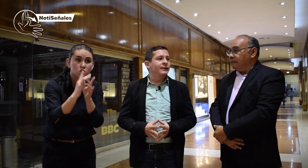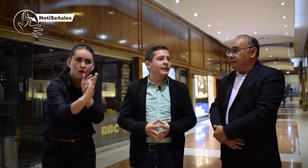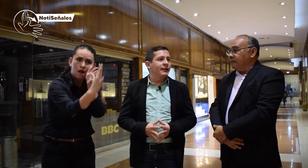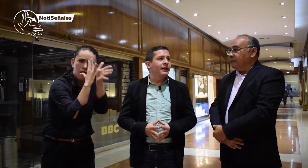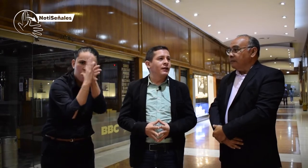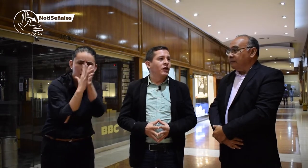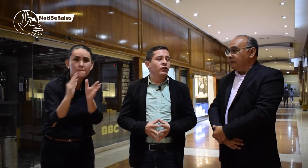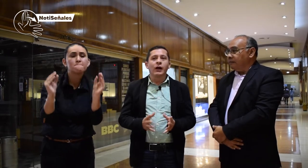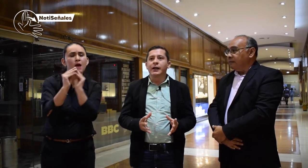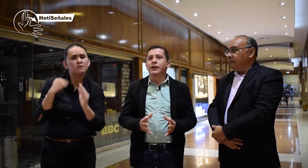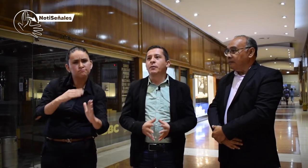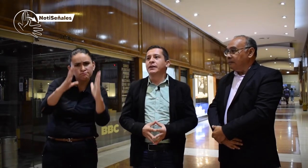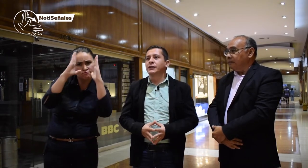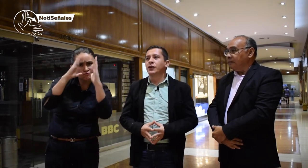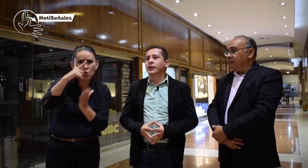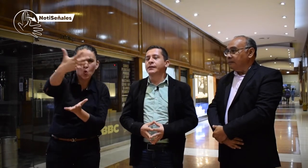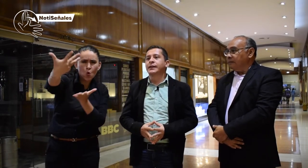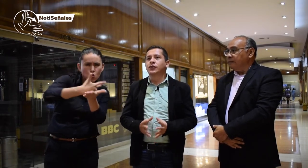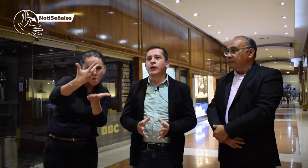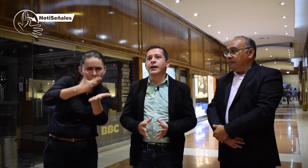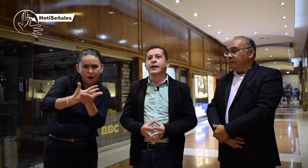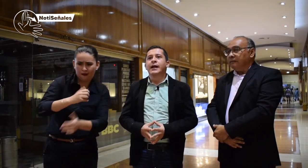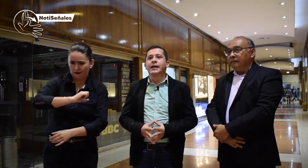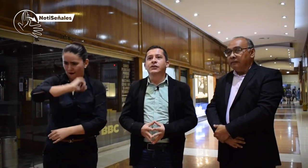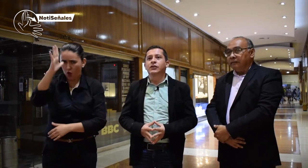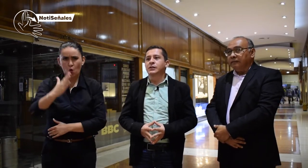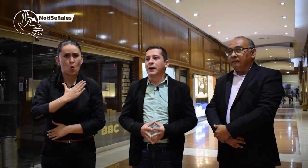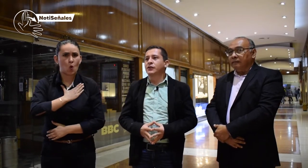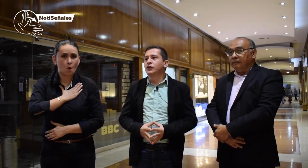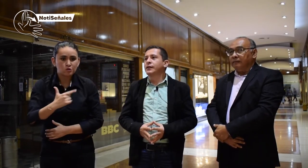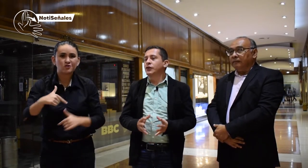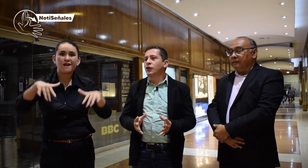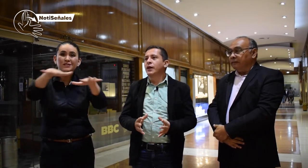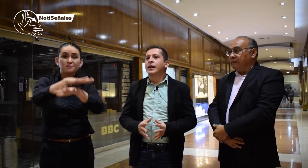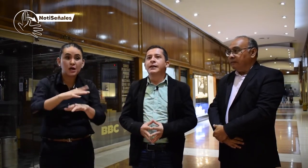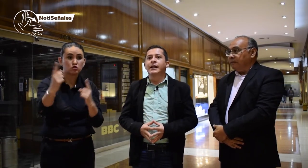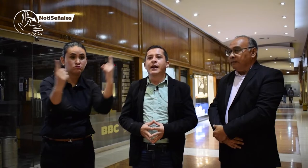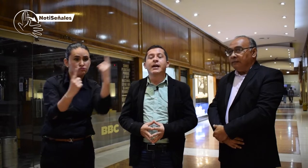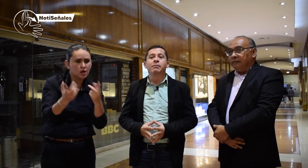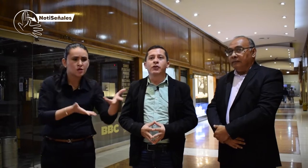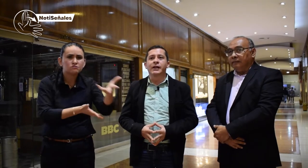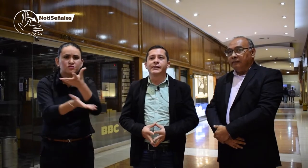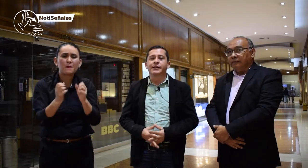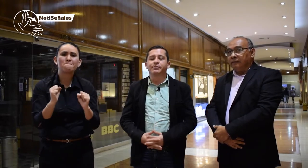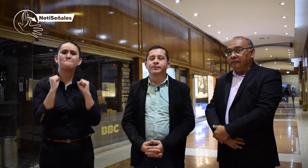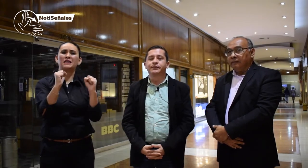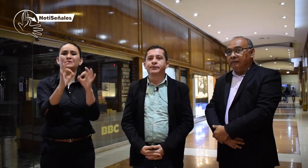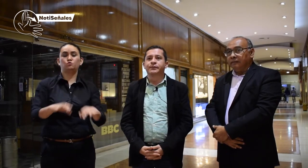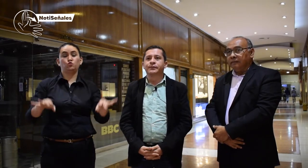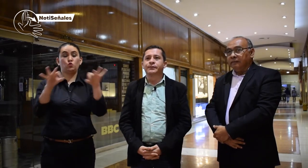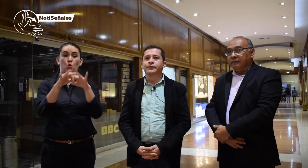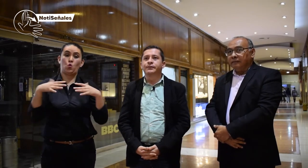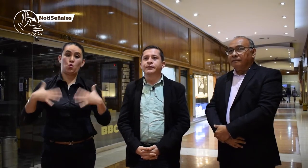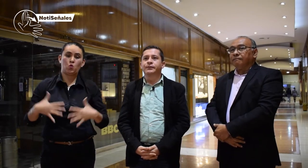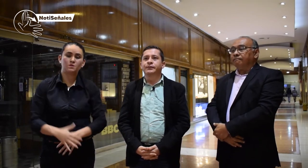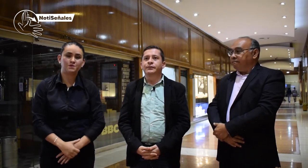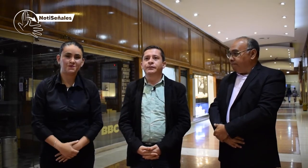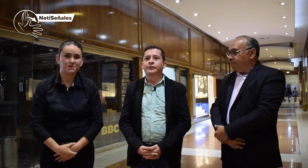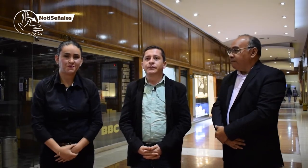a atender todas las recomendaciones que surjan en estos espacios que son de gran importancia.